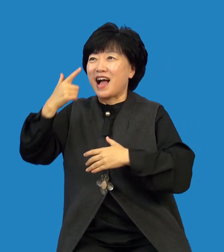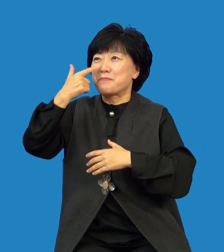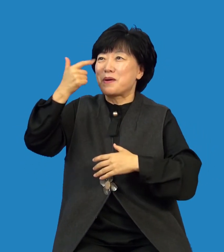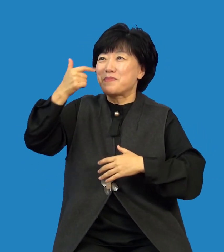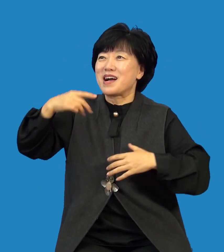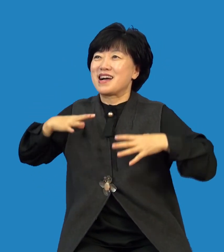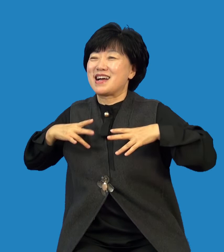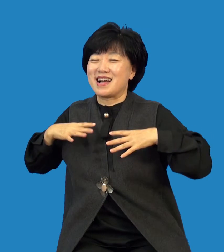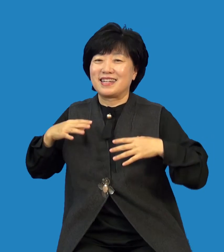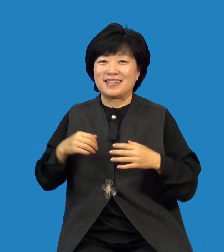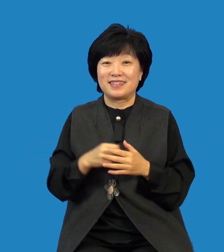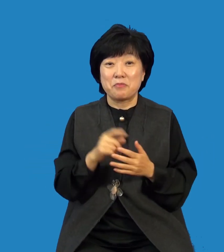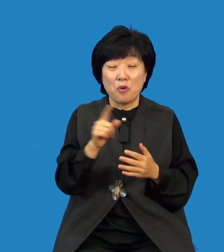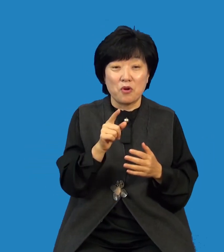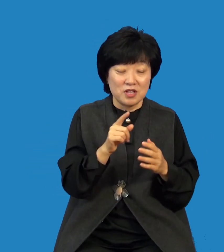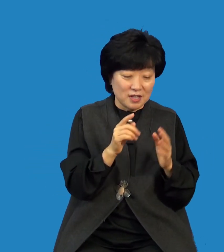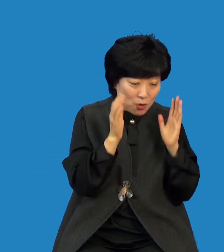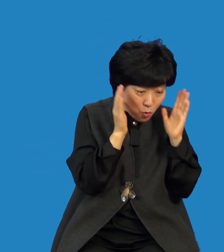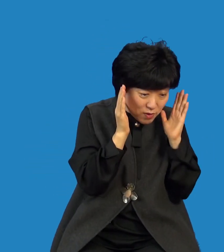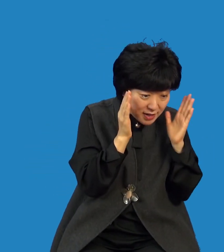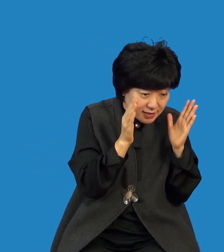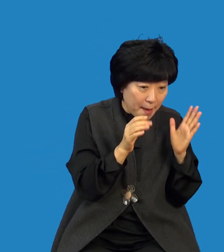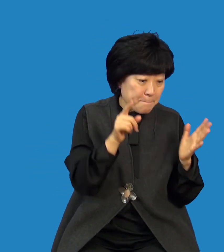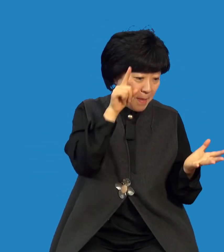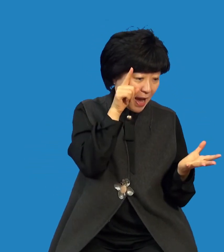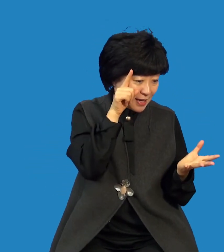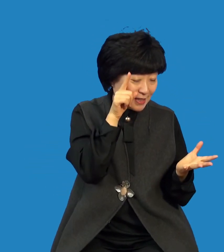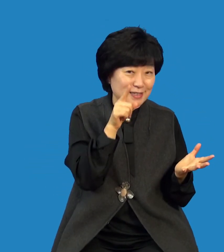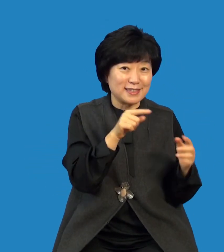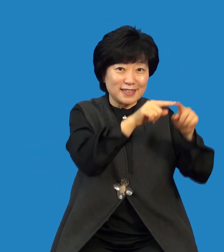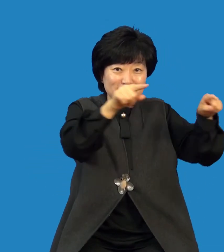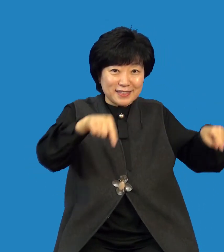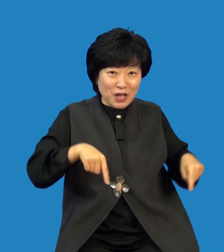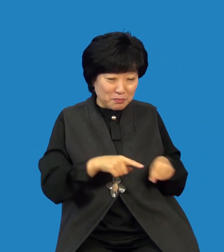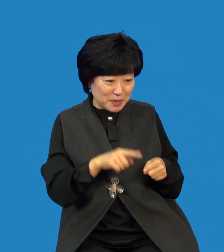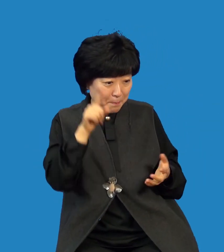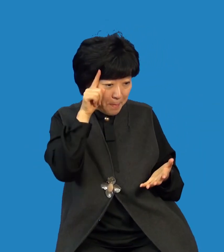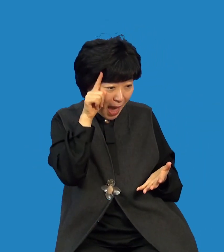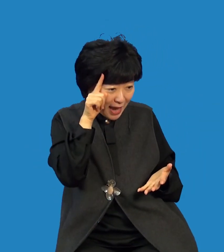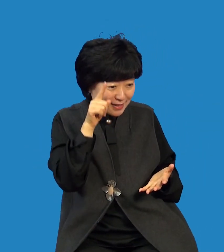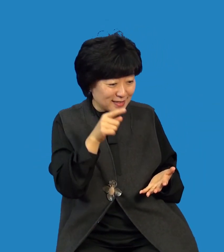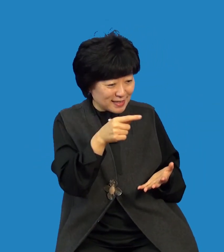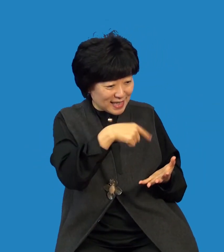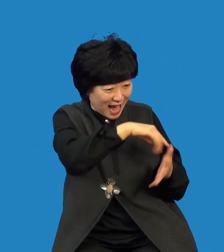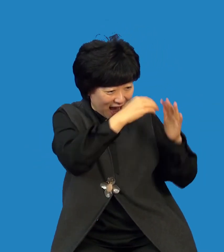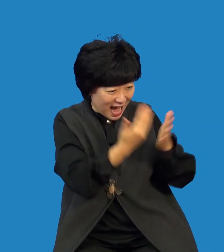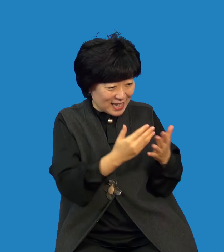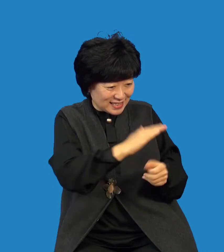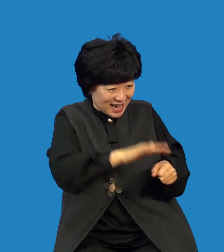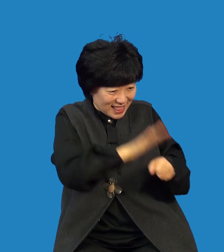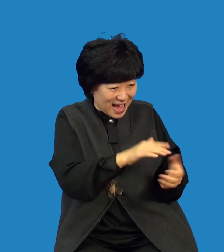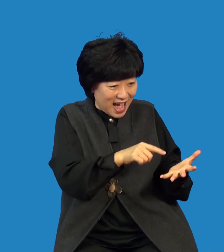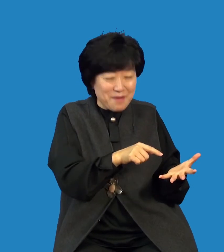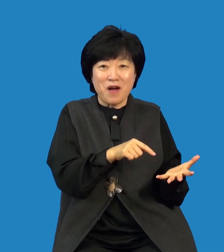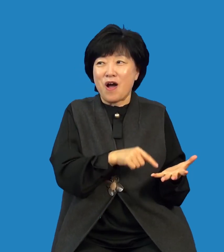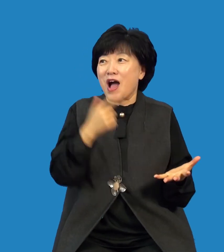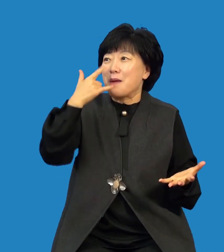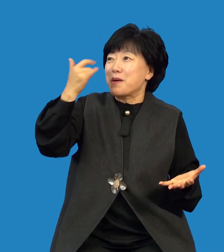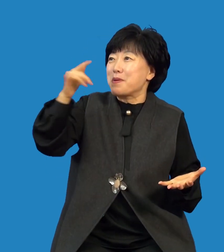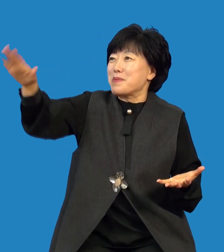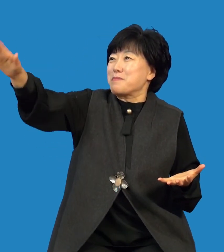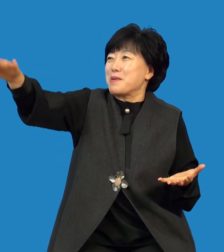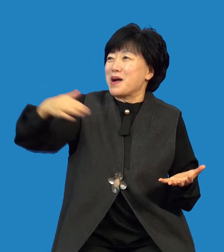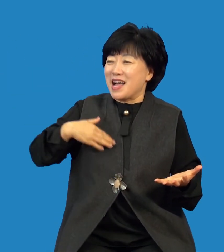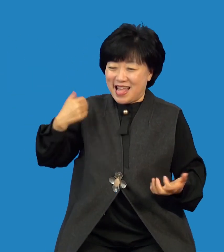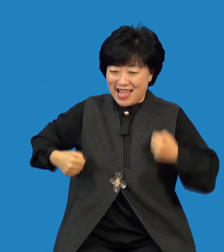싶은 게 있으면 막 아버지께 이렇게 가고 싶잖아. 이제 부모님한테 가서 이거 막 보여드리고 싶고 자랑하고 싶고 그래서 아 잘했어요 칭찬이라도 좀 받고